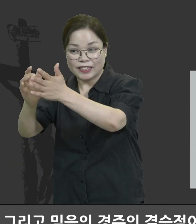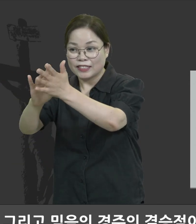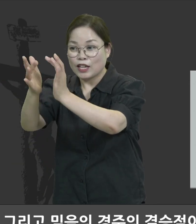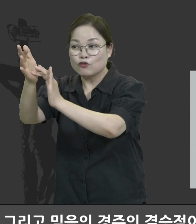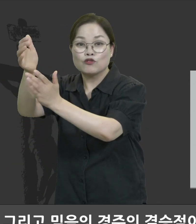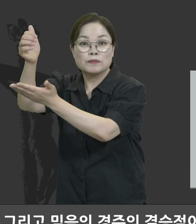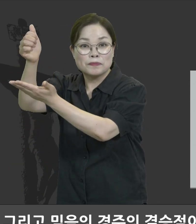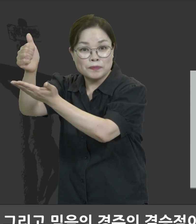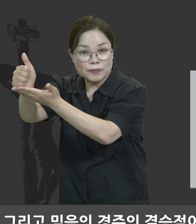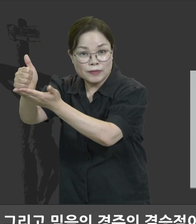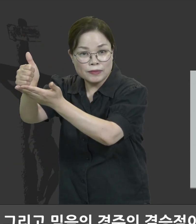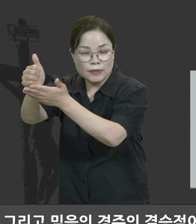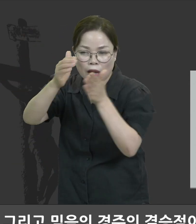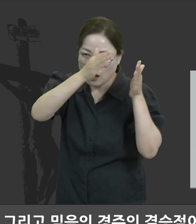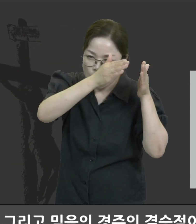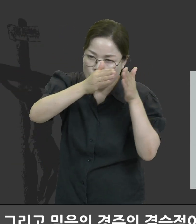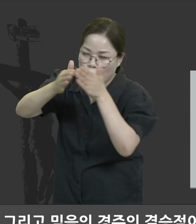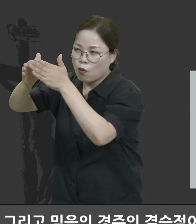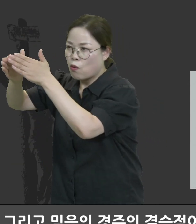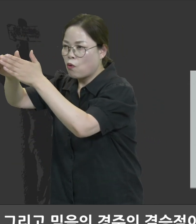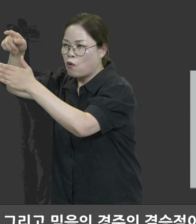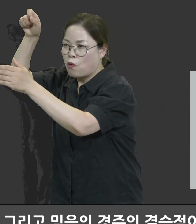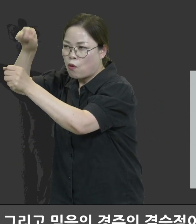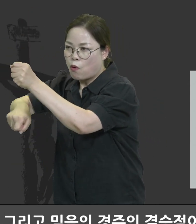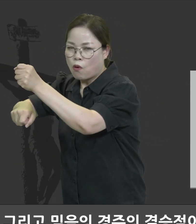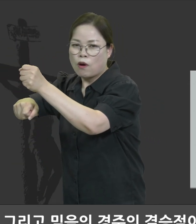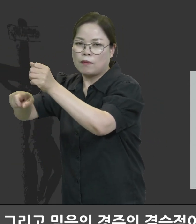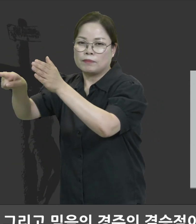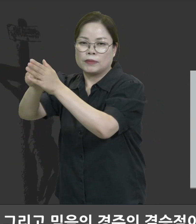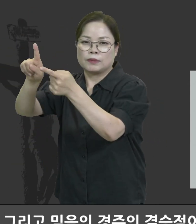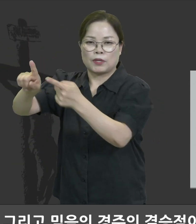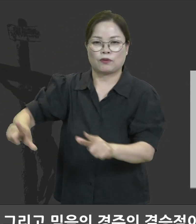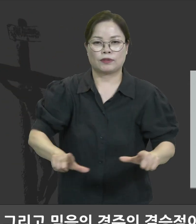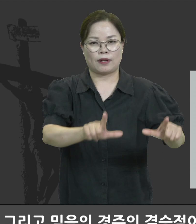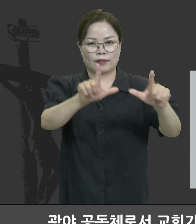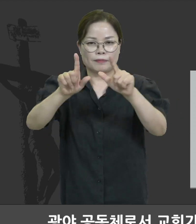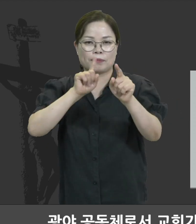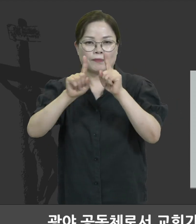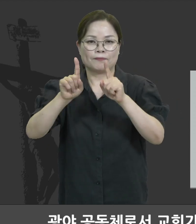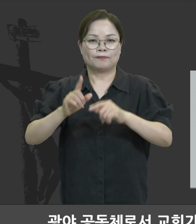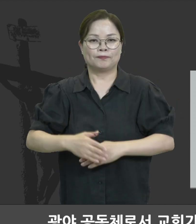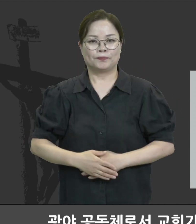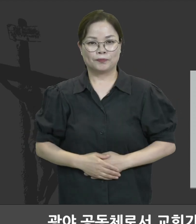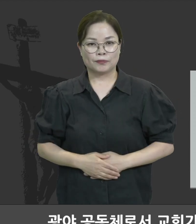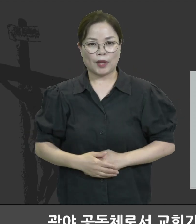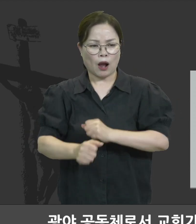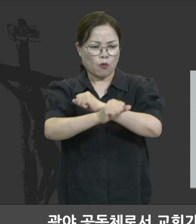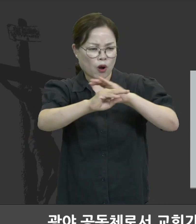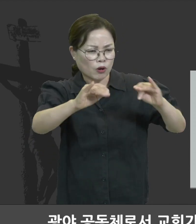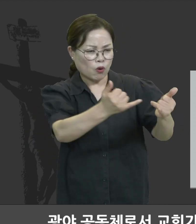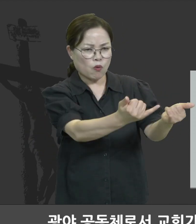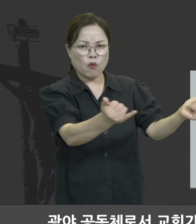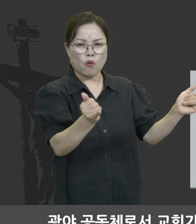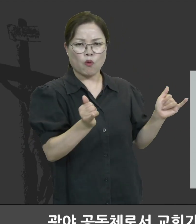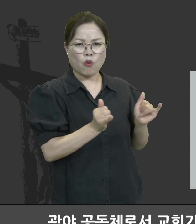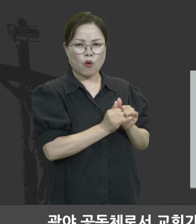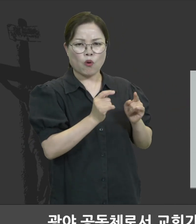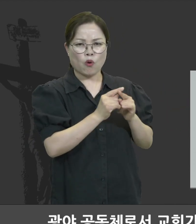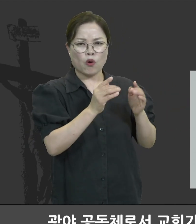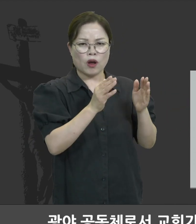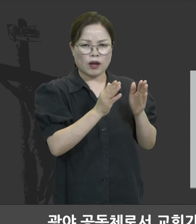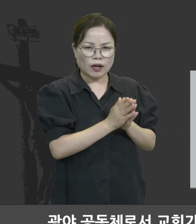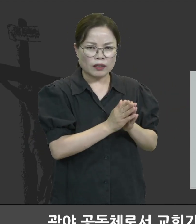시선을 고정시키고 달려갈 것을 말씀하지요. 광야 공동체로서 교회가 맞이하는